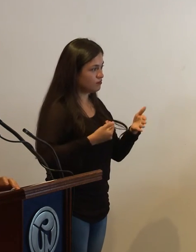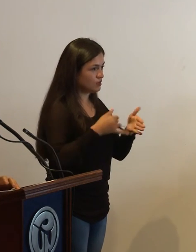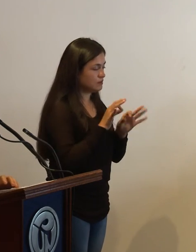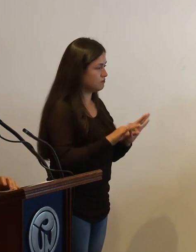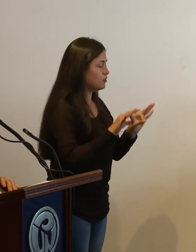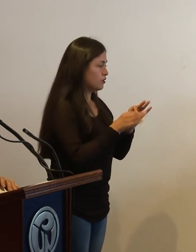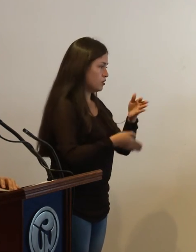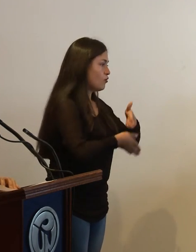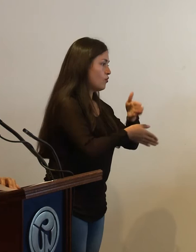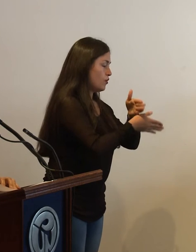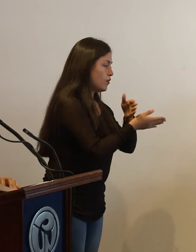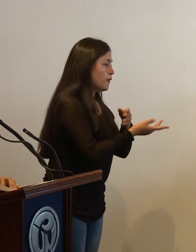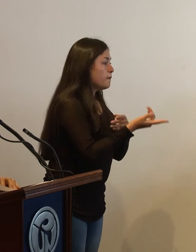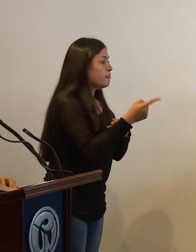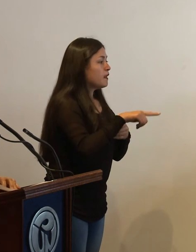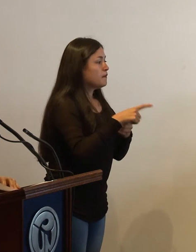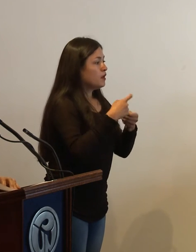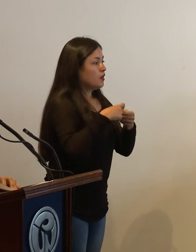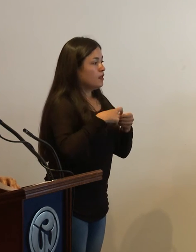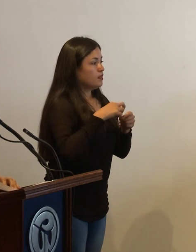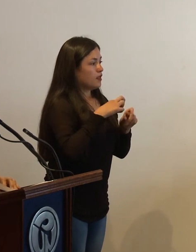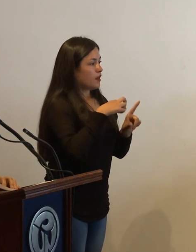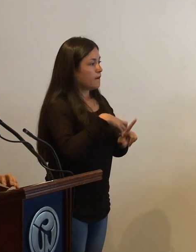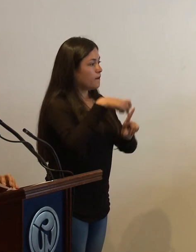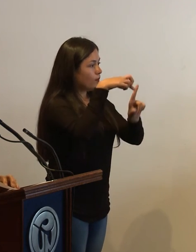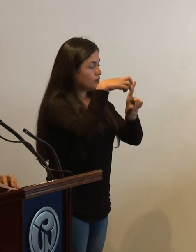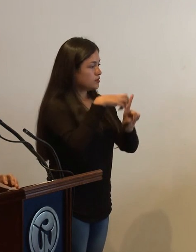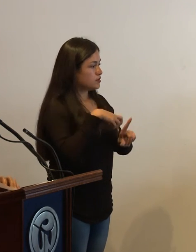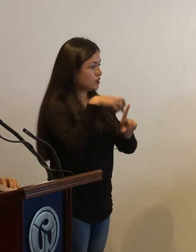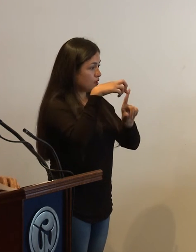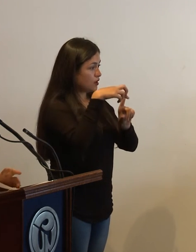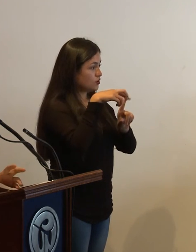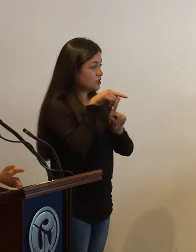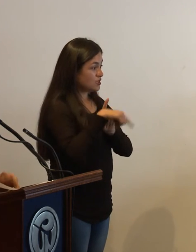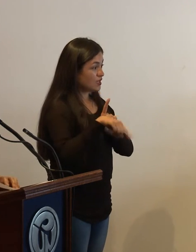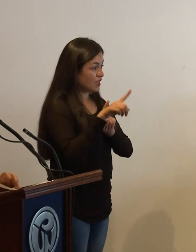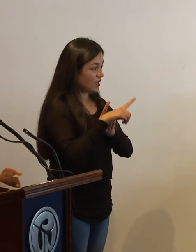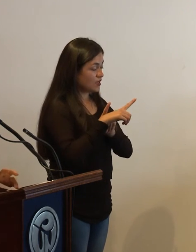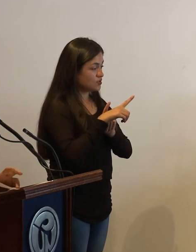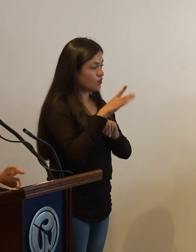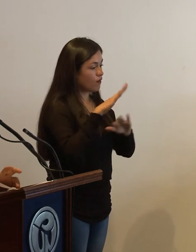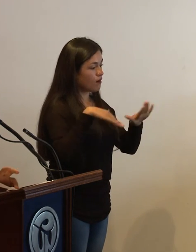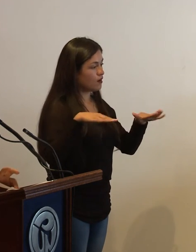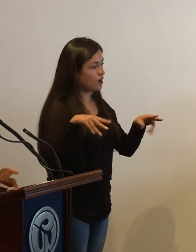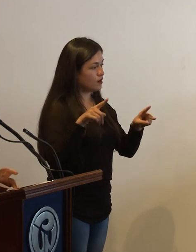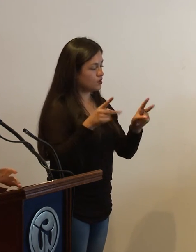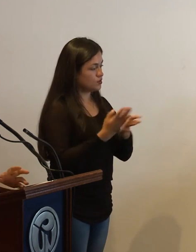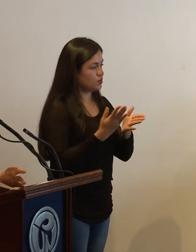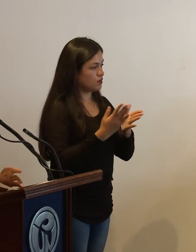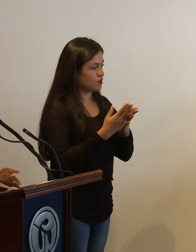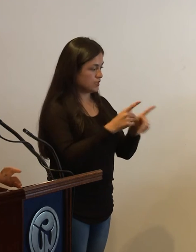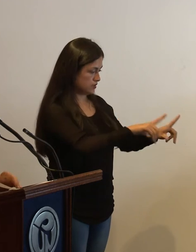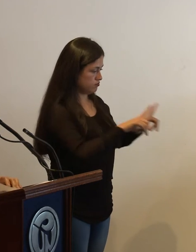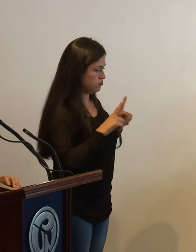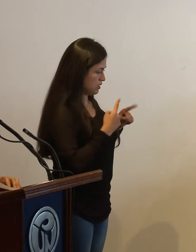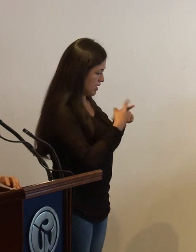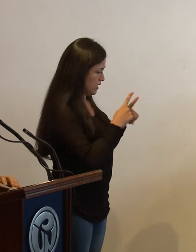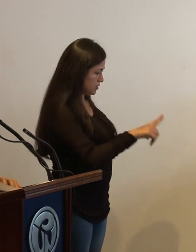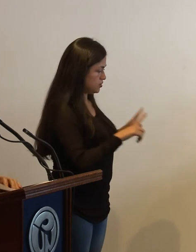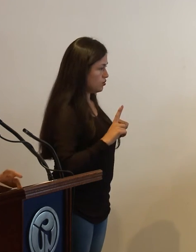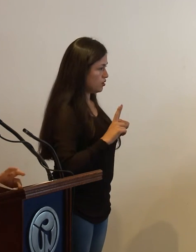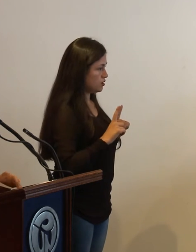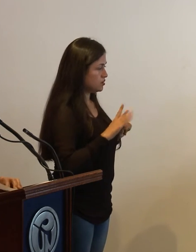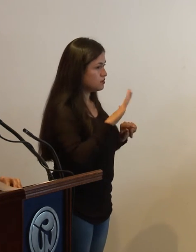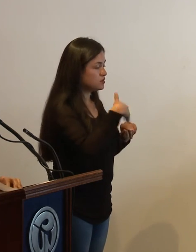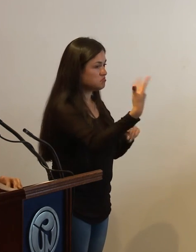mantener la oferta de los posgrados. O sea, eso ha llevado a que muchos de nuestros egresados puedan